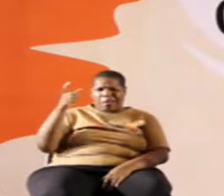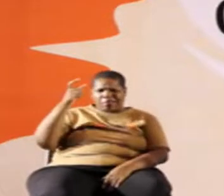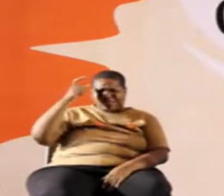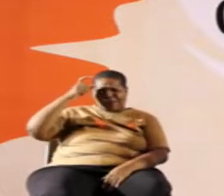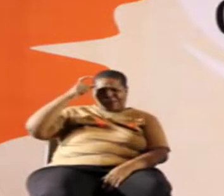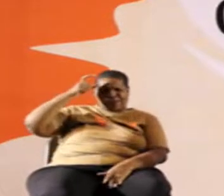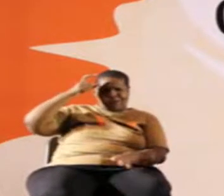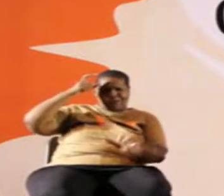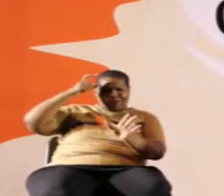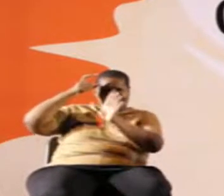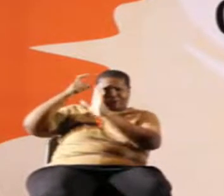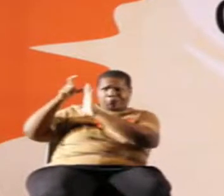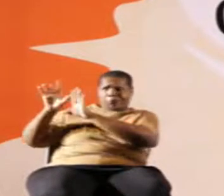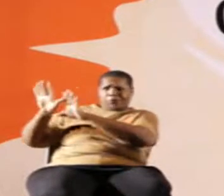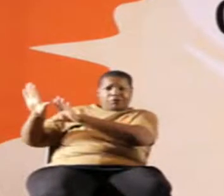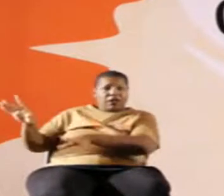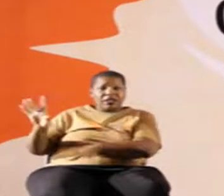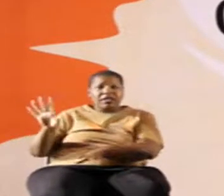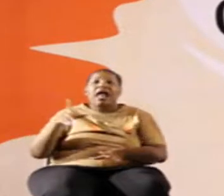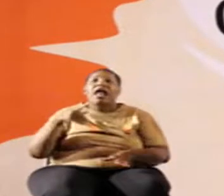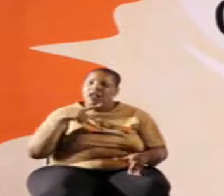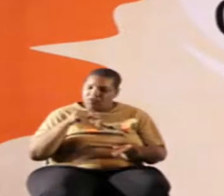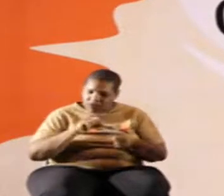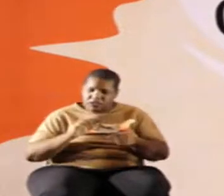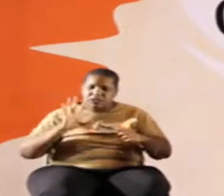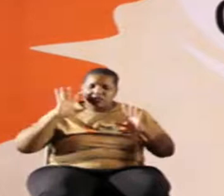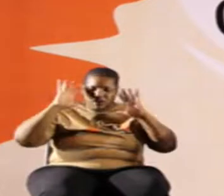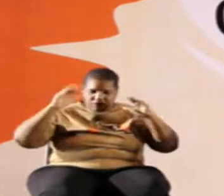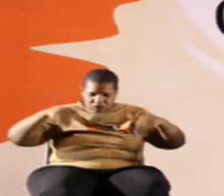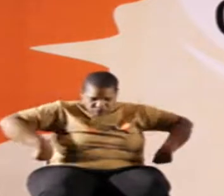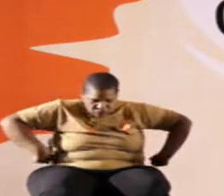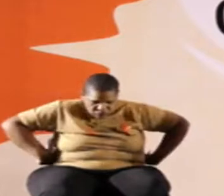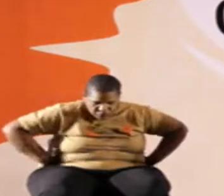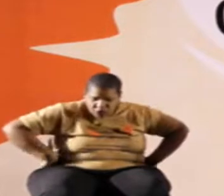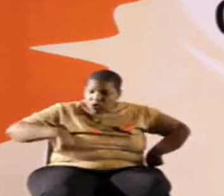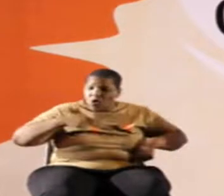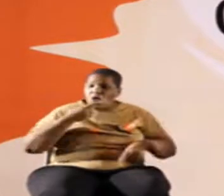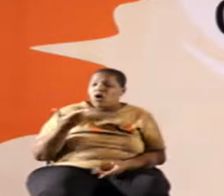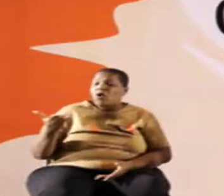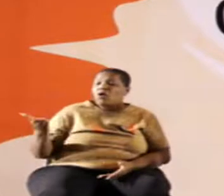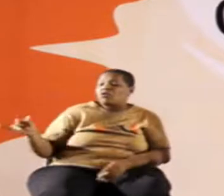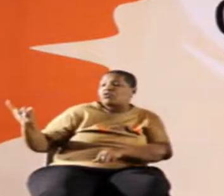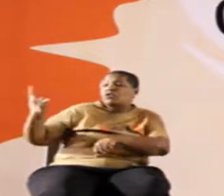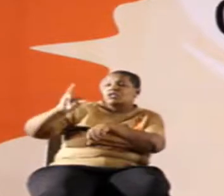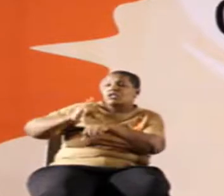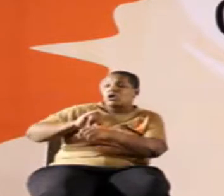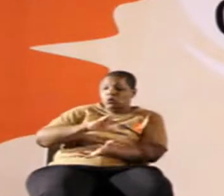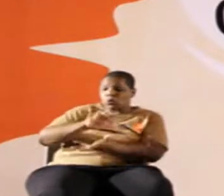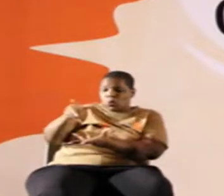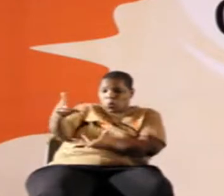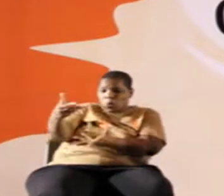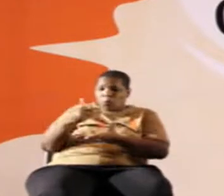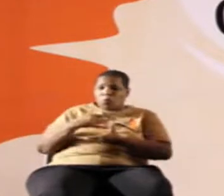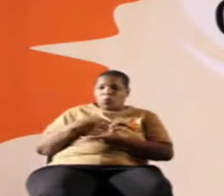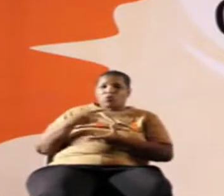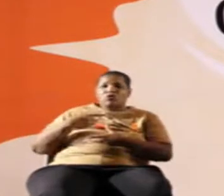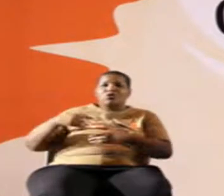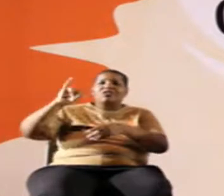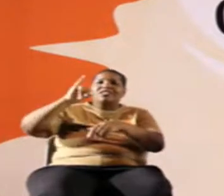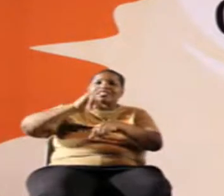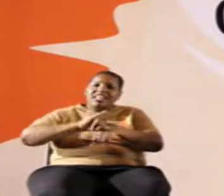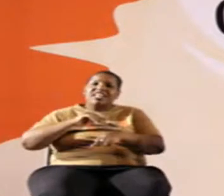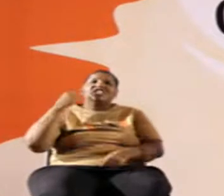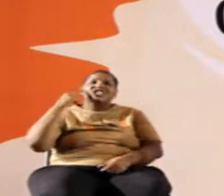demônio cristão. Ela traz a pomba gira para o centro do... para o proscênio da